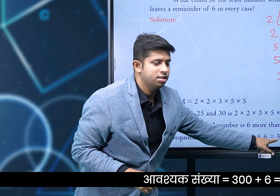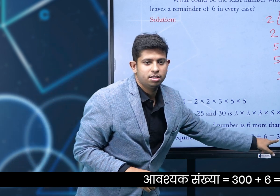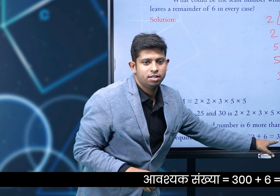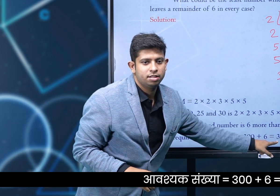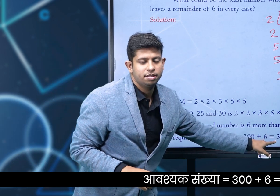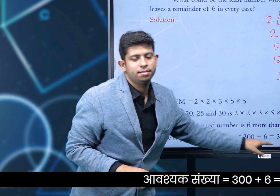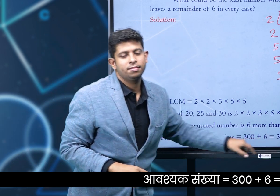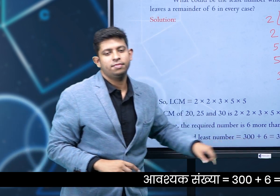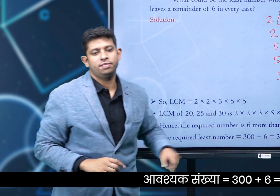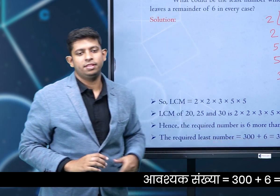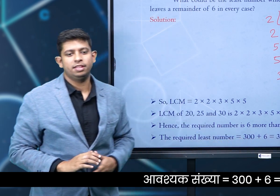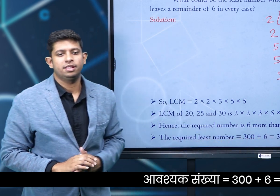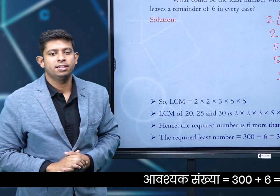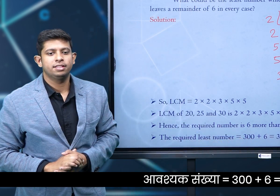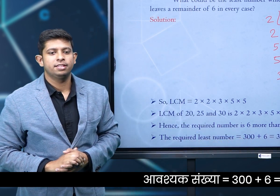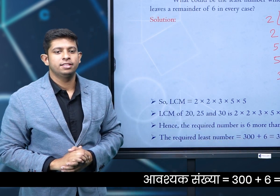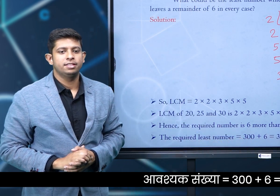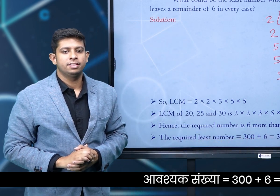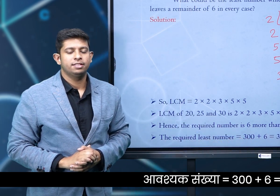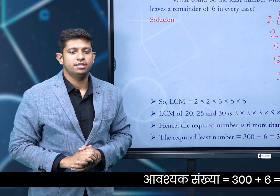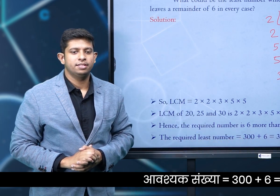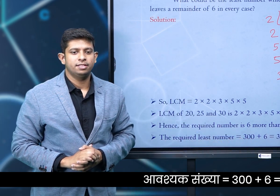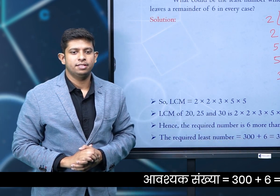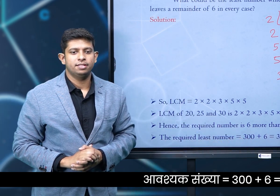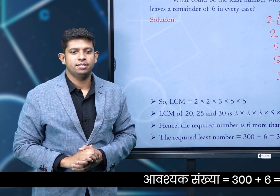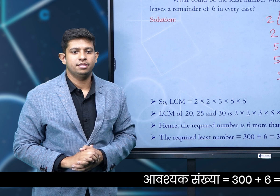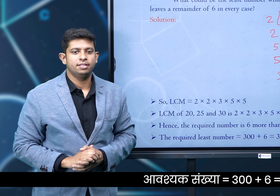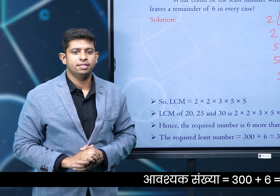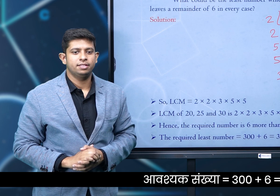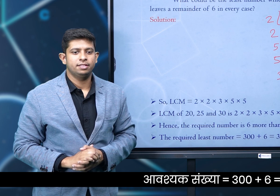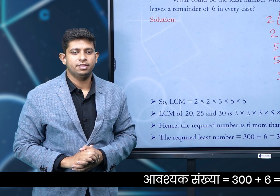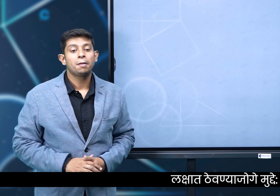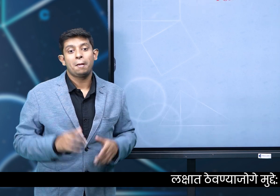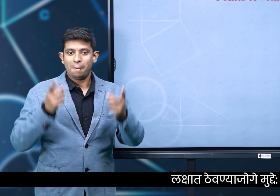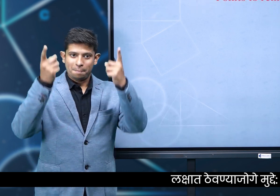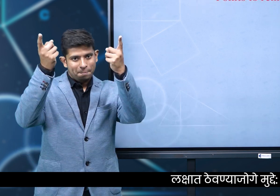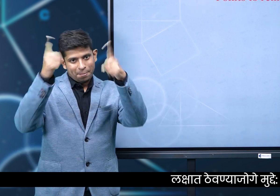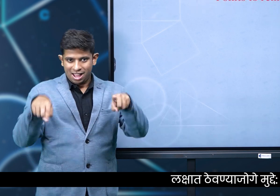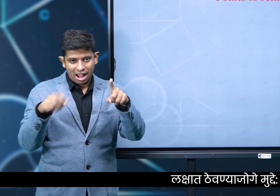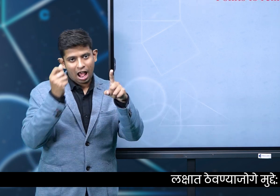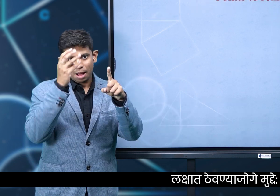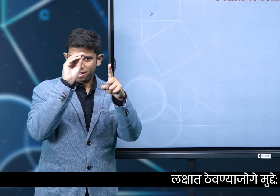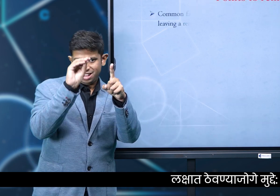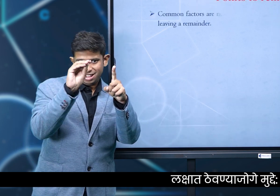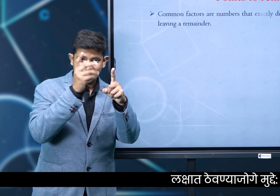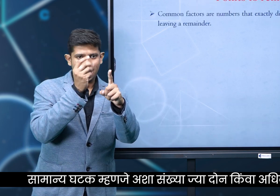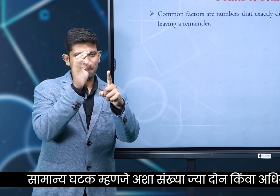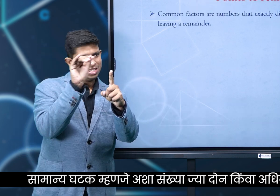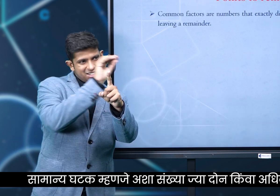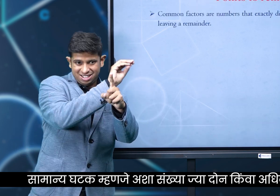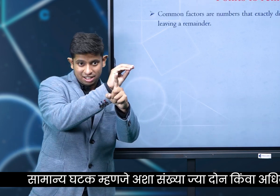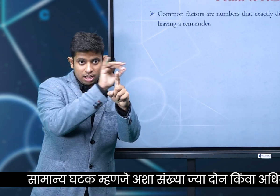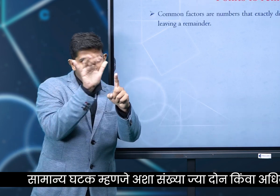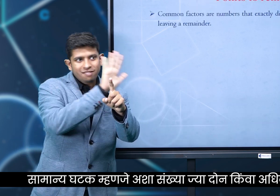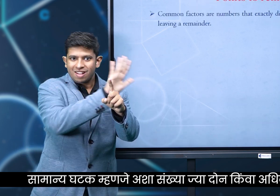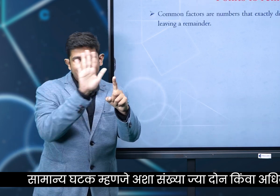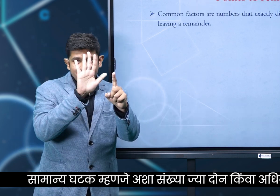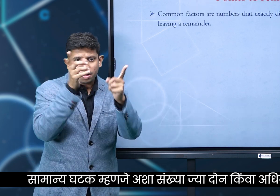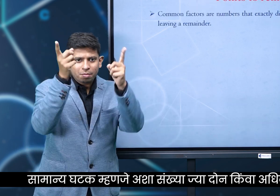आवश्यक संख्या बरोबर 300 अधिक 6 बरोबर 306. लक्षात ठेवण्याजोगे मुद्दे: सामान्य घटक म्हणजे अशा